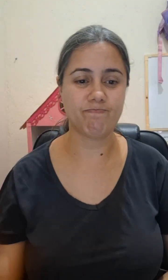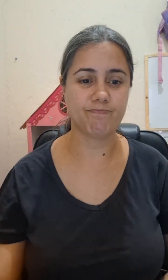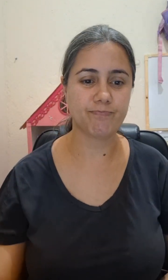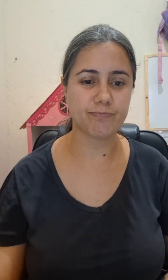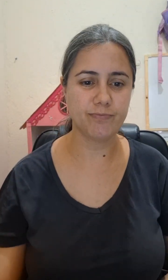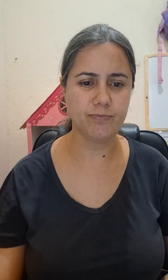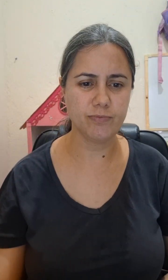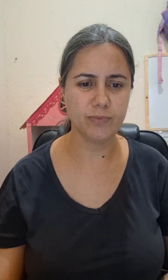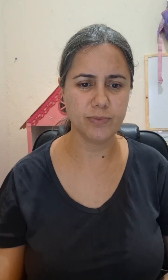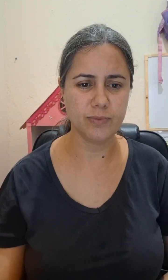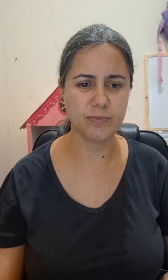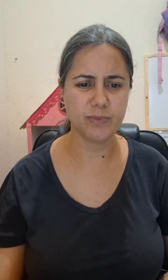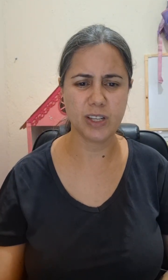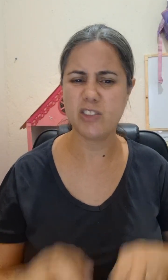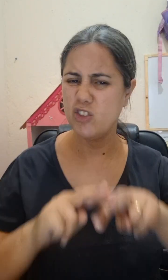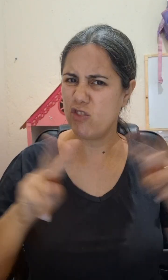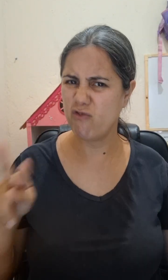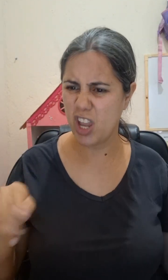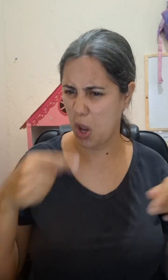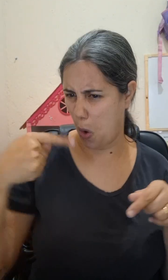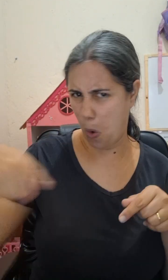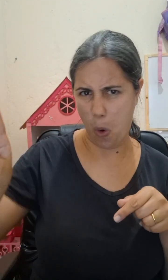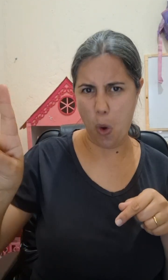e começa a ser a alma vivente.